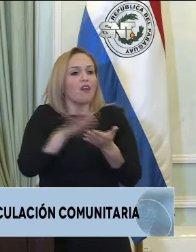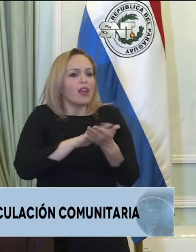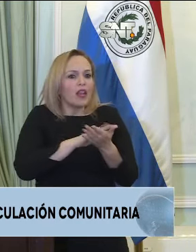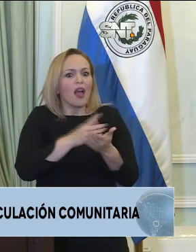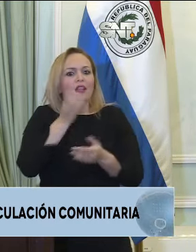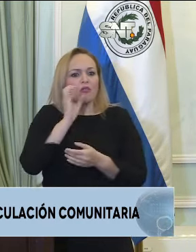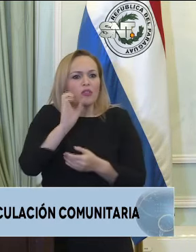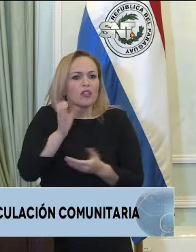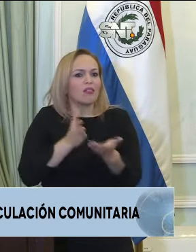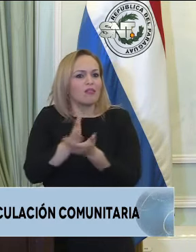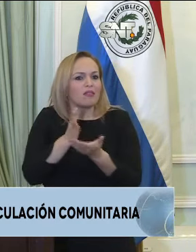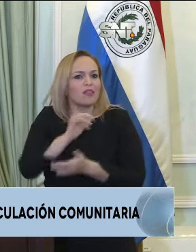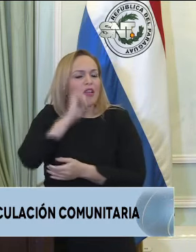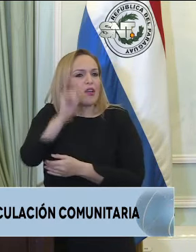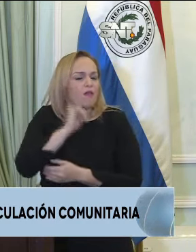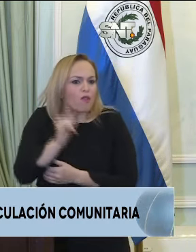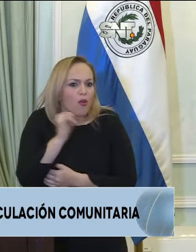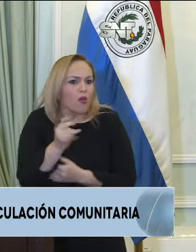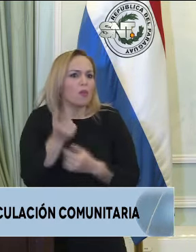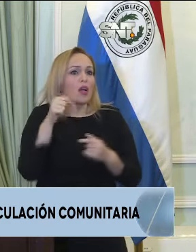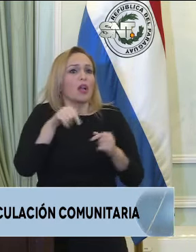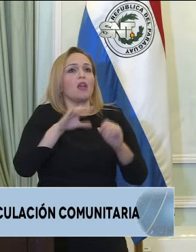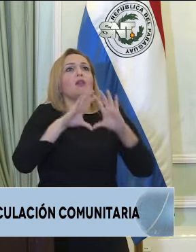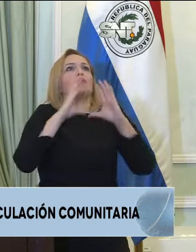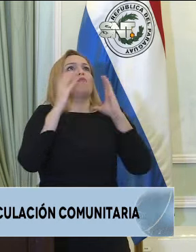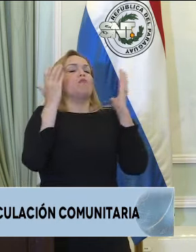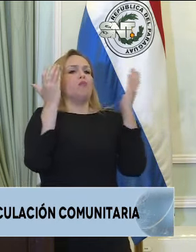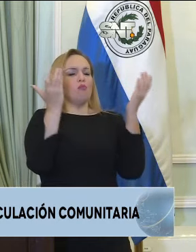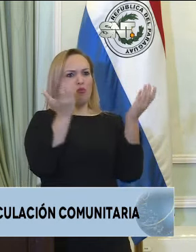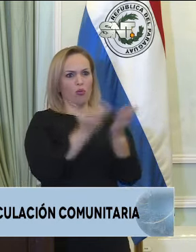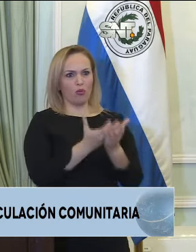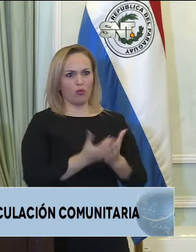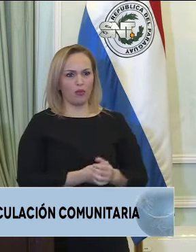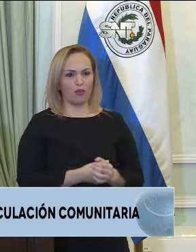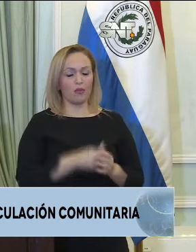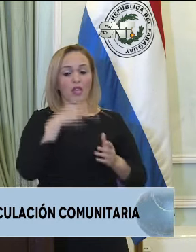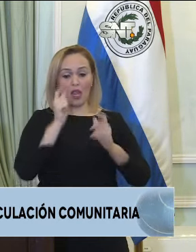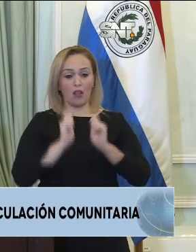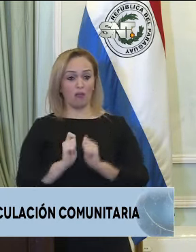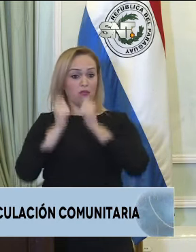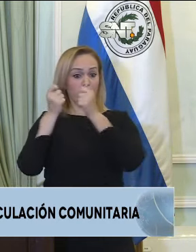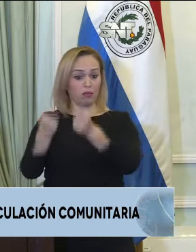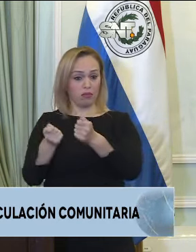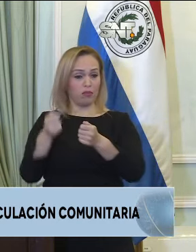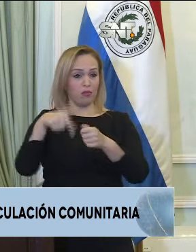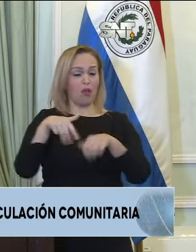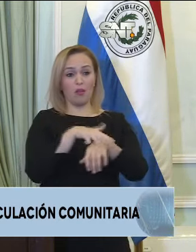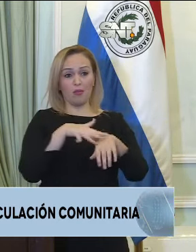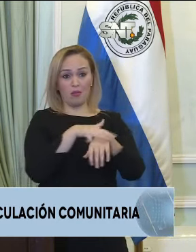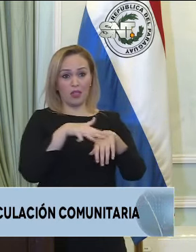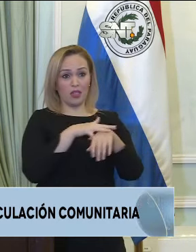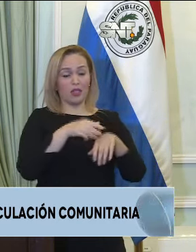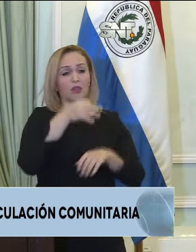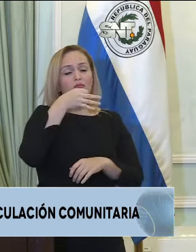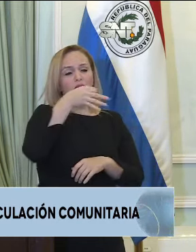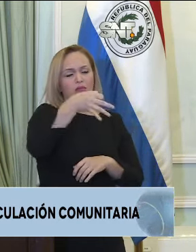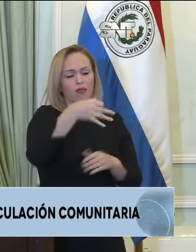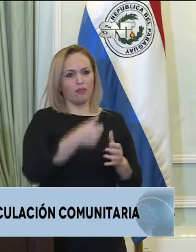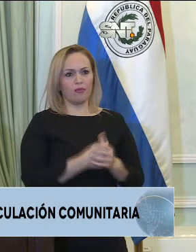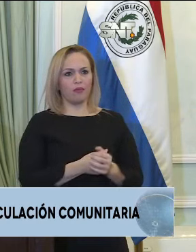inédita en nuestra historia y probablemente en la historia del mundo. Le quiero pasar la palabra al ministro Euclídez Acededo para